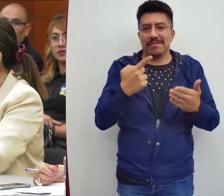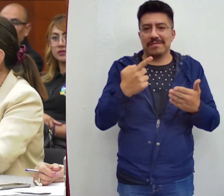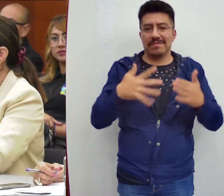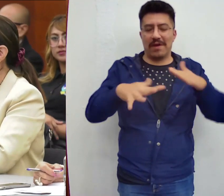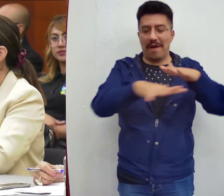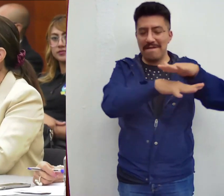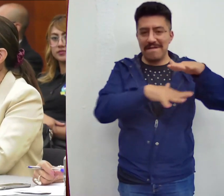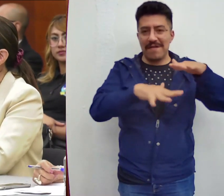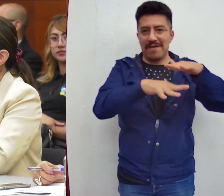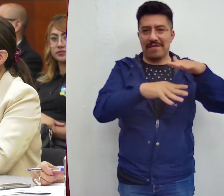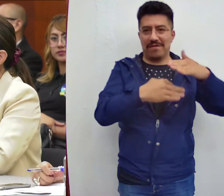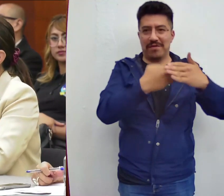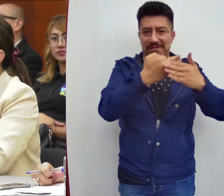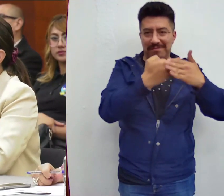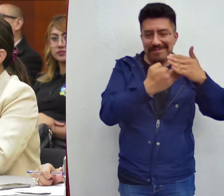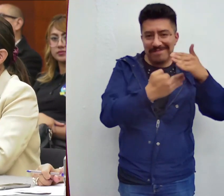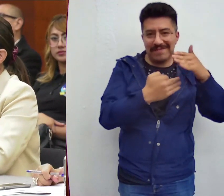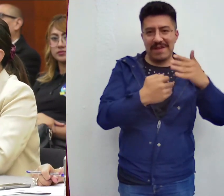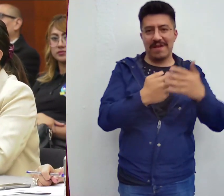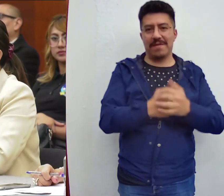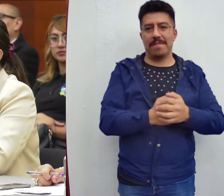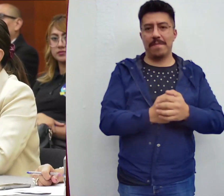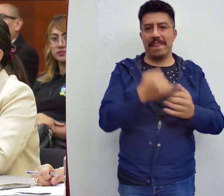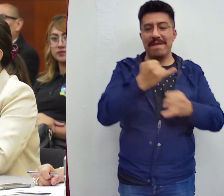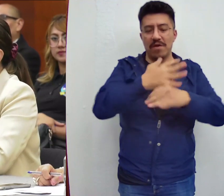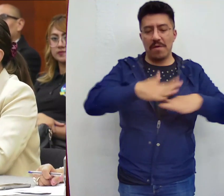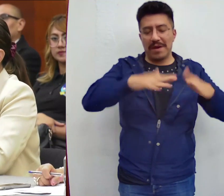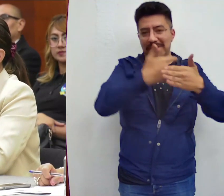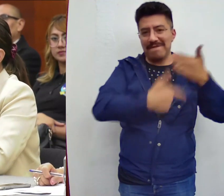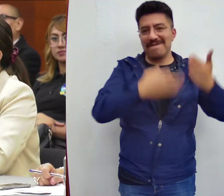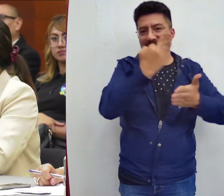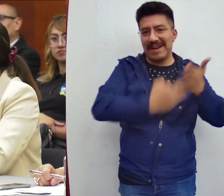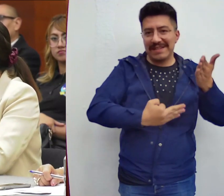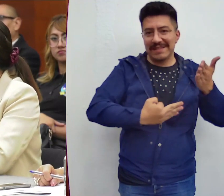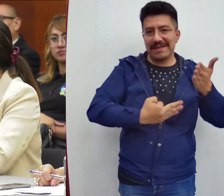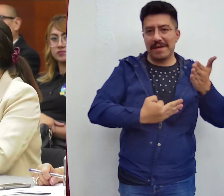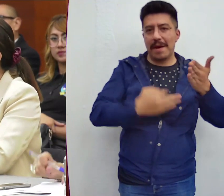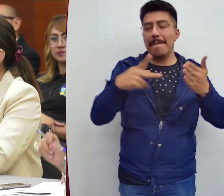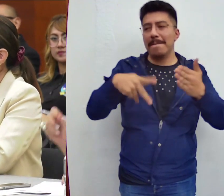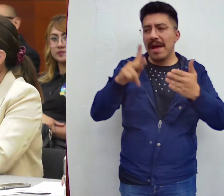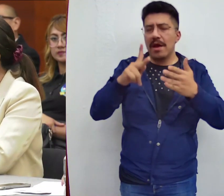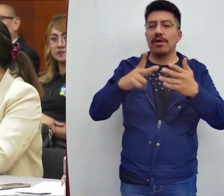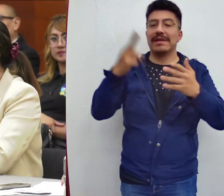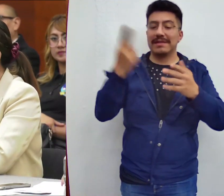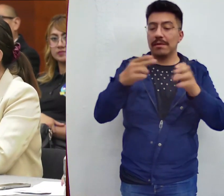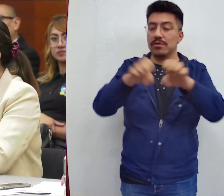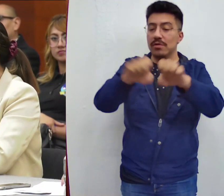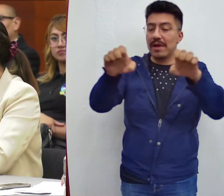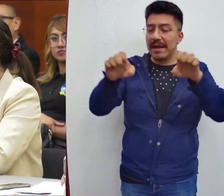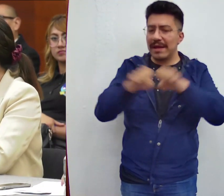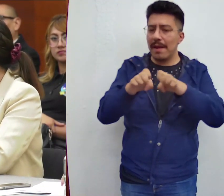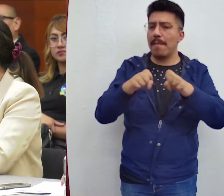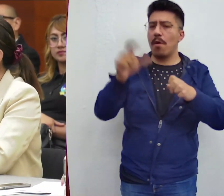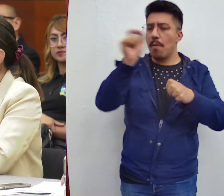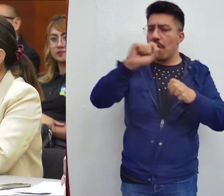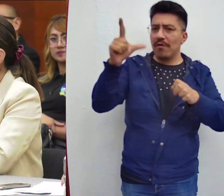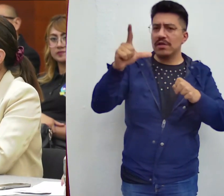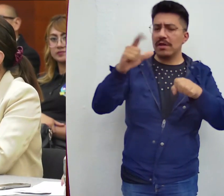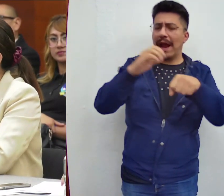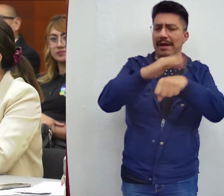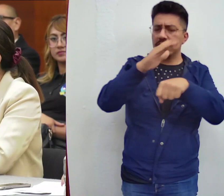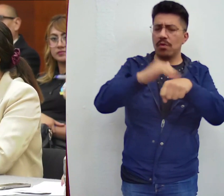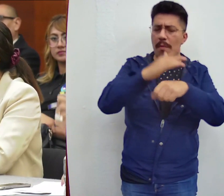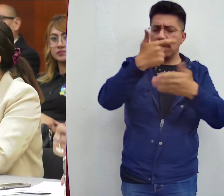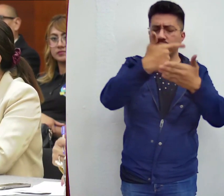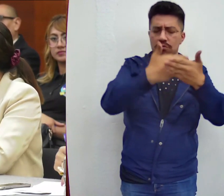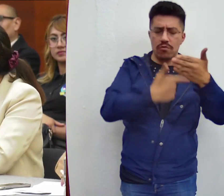conté, pero sí ya tenemos un equipo de estadistas, científicos y que